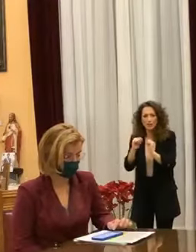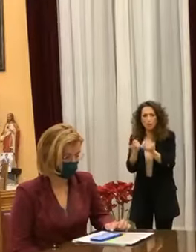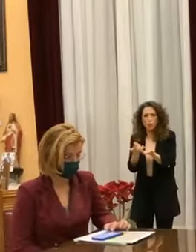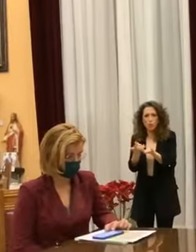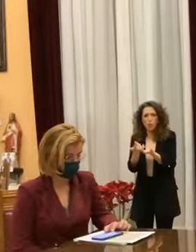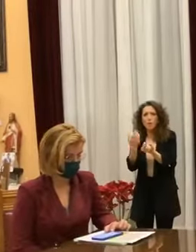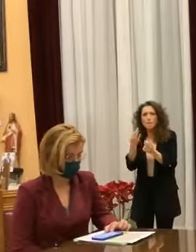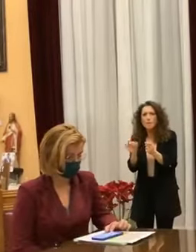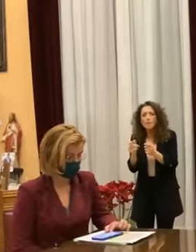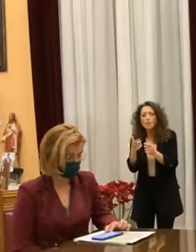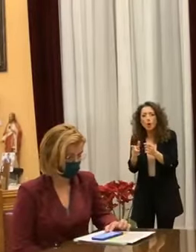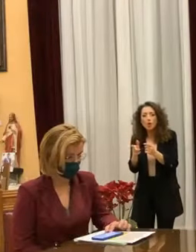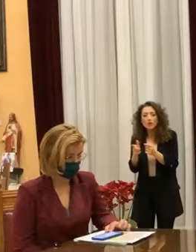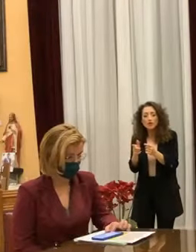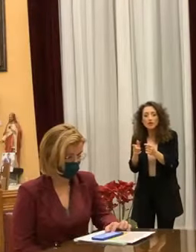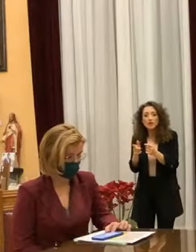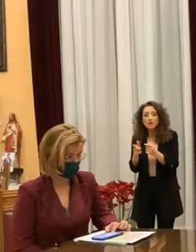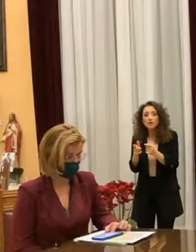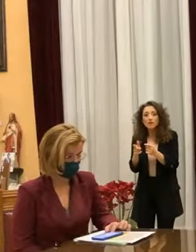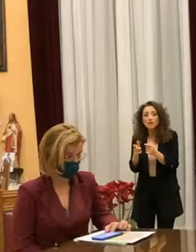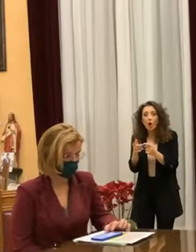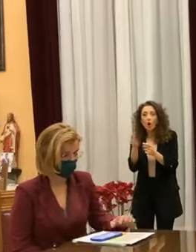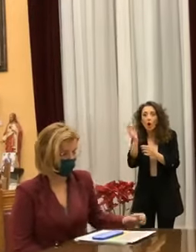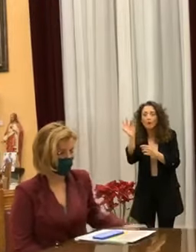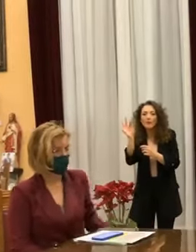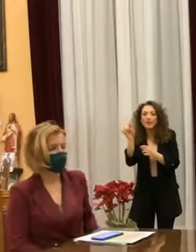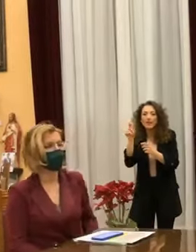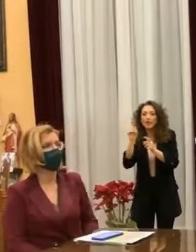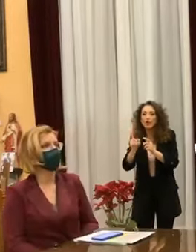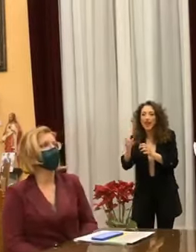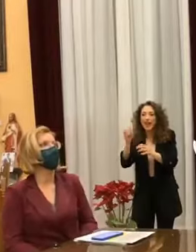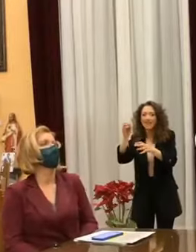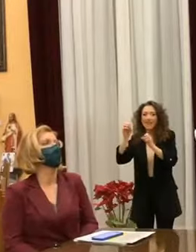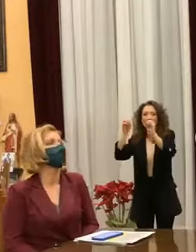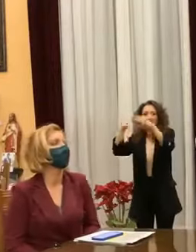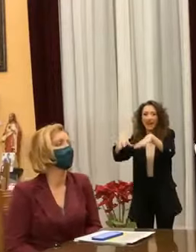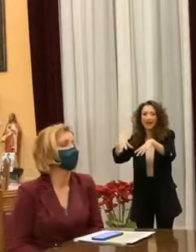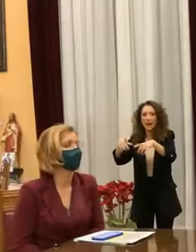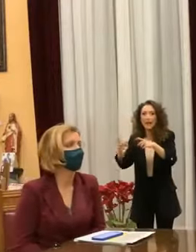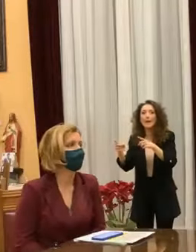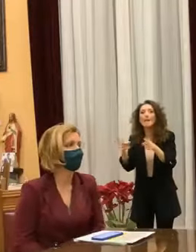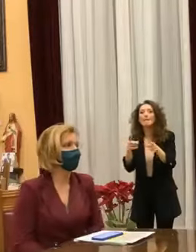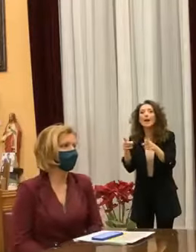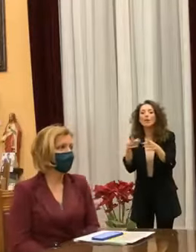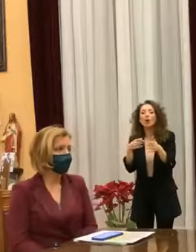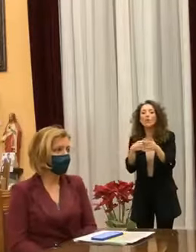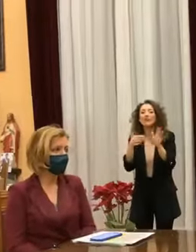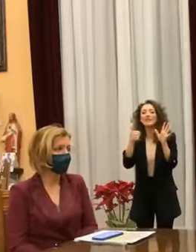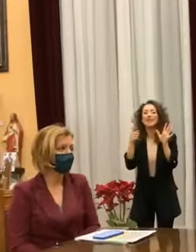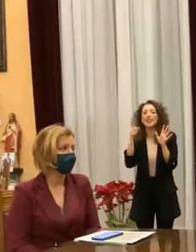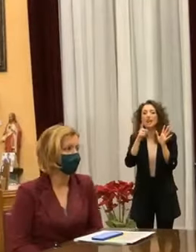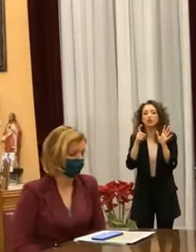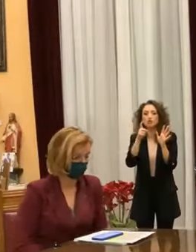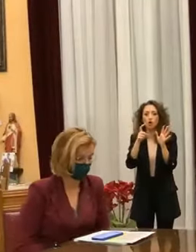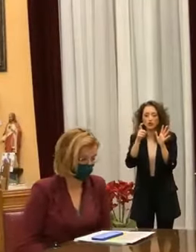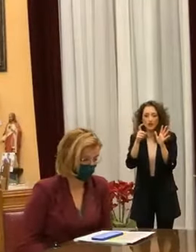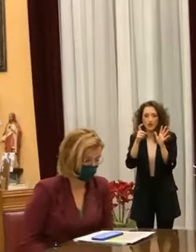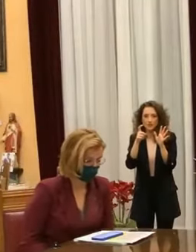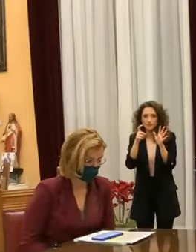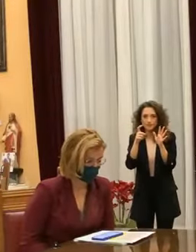finalizzato alla dichiarazione di decadenza, per un periodo massimo di sospensione di 60 giorni,